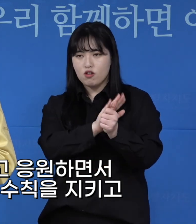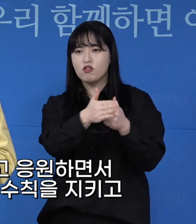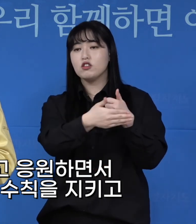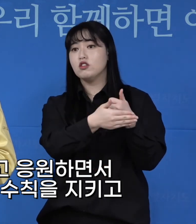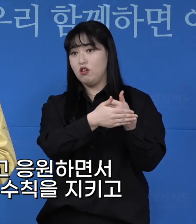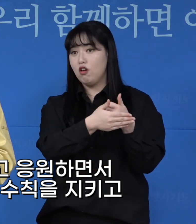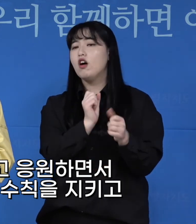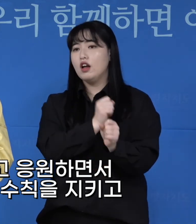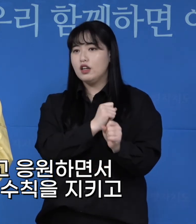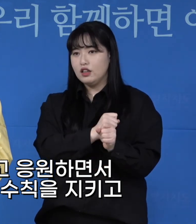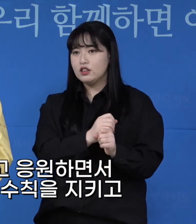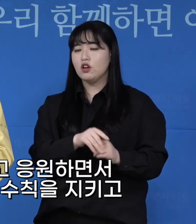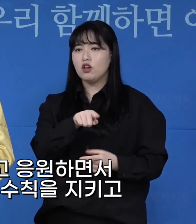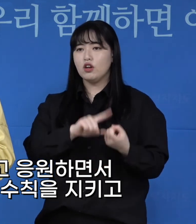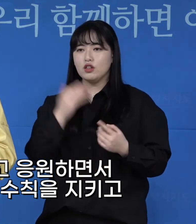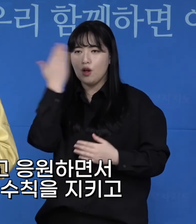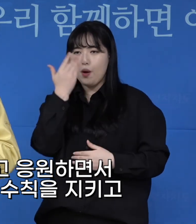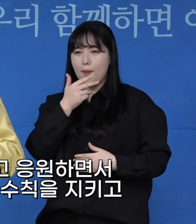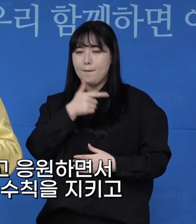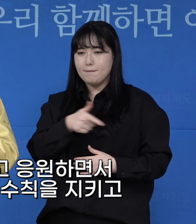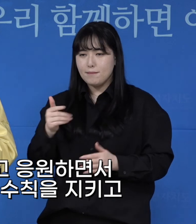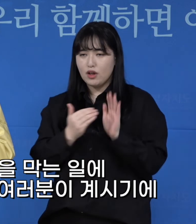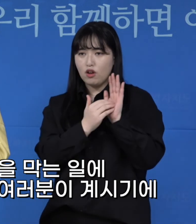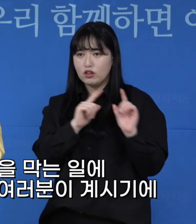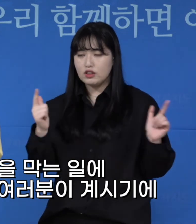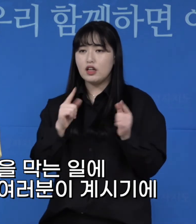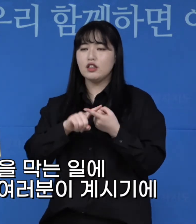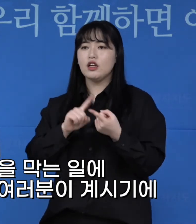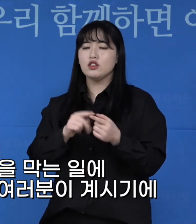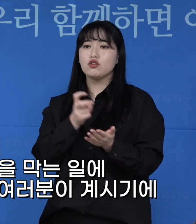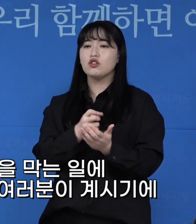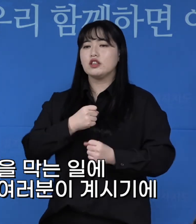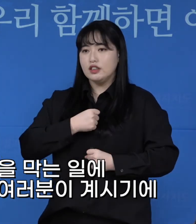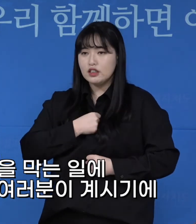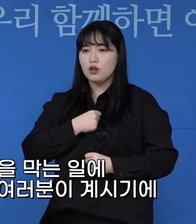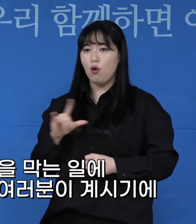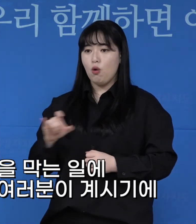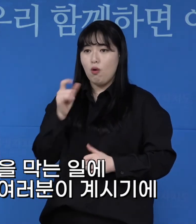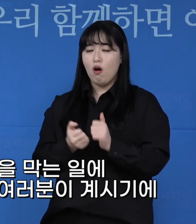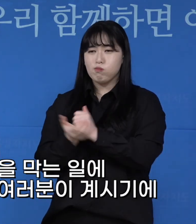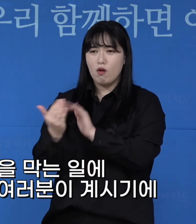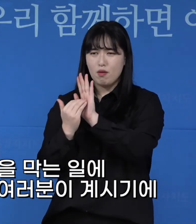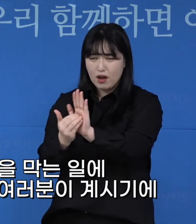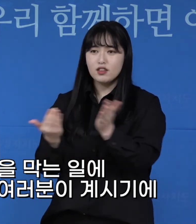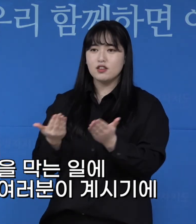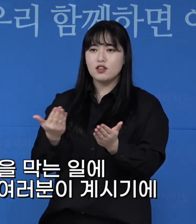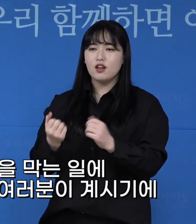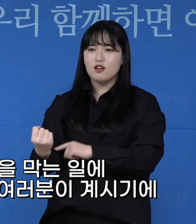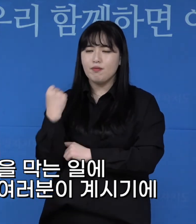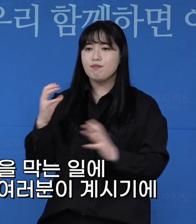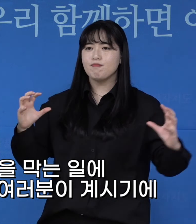응원하면서 의연하게 방역 수칙을 지키고 코로나 확산을 막는 일에 힘을 모으는 도민